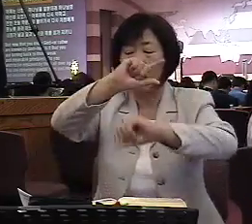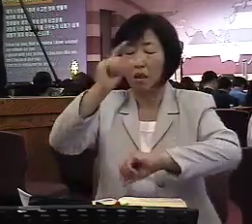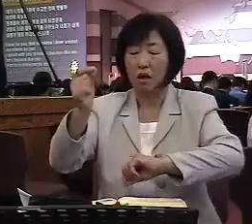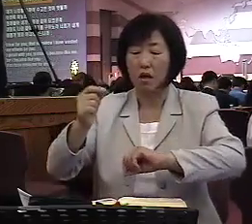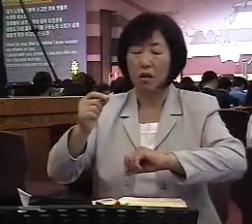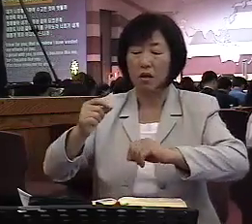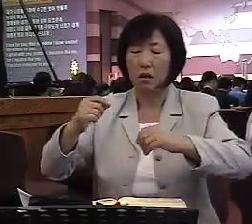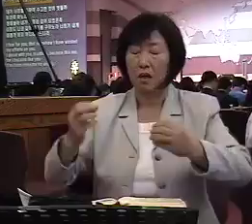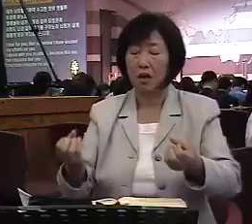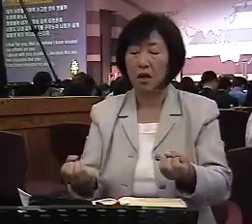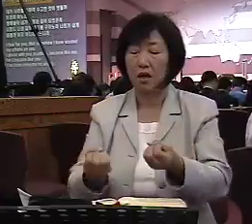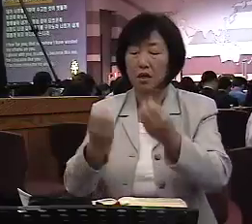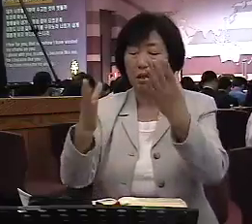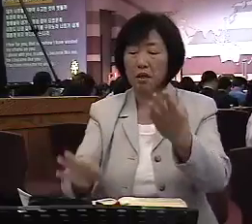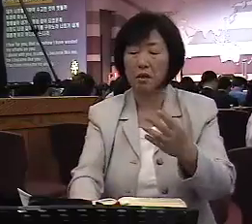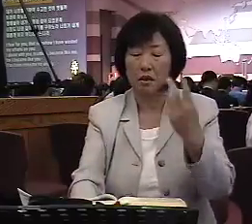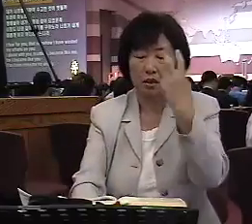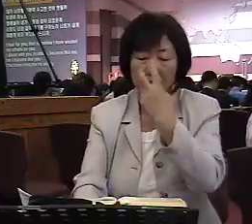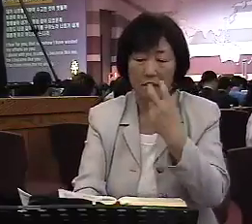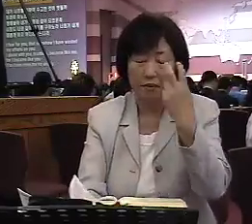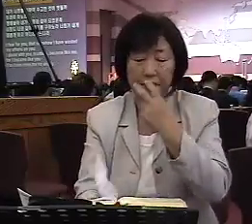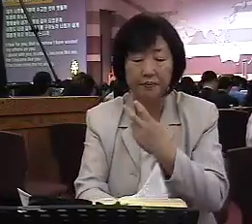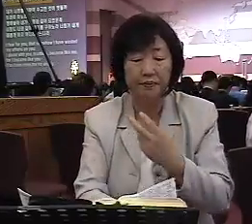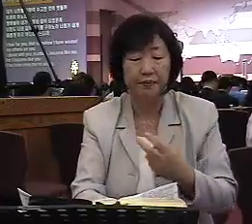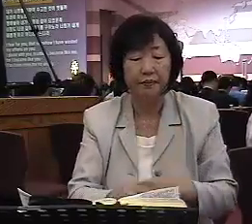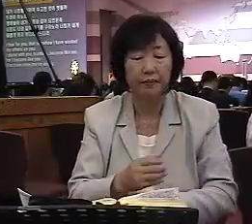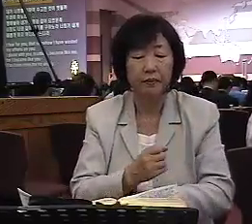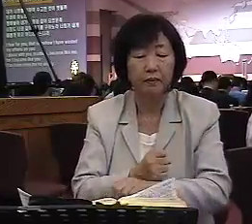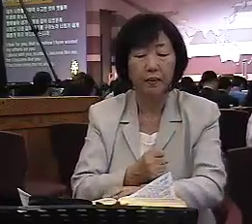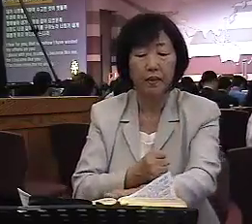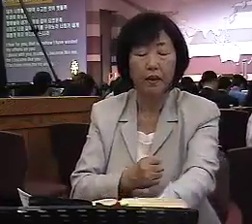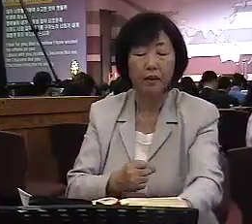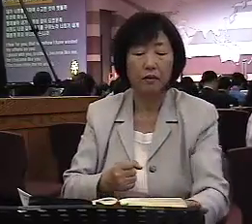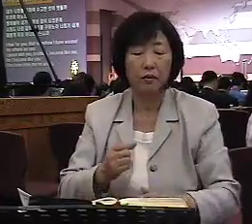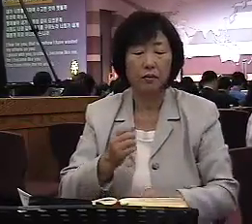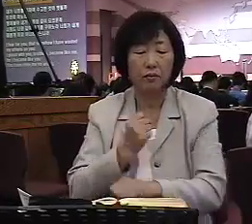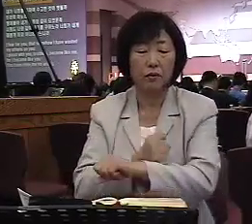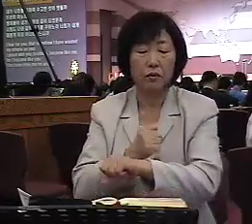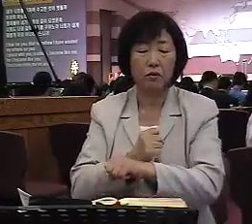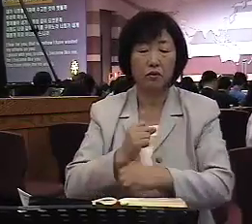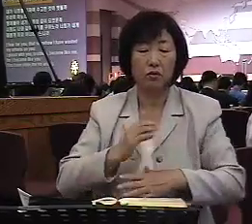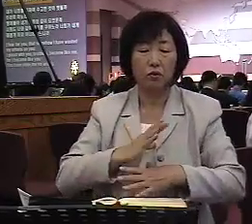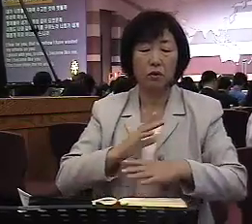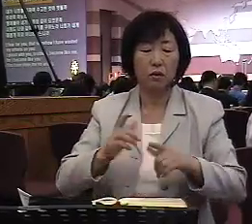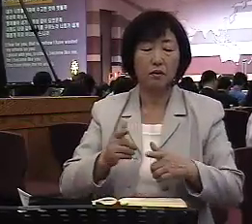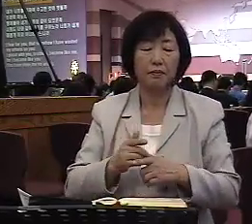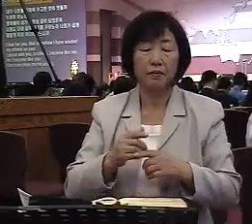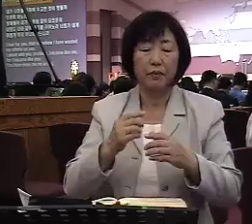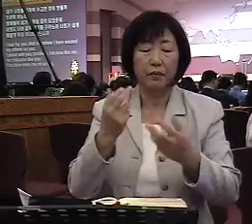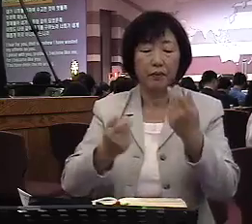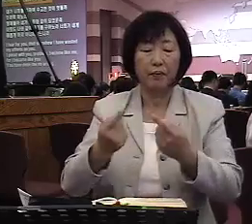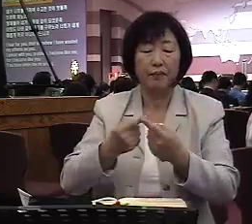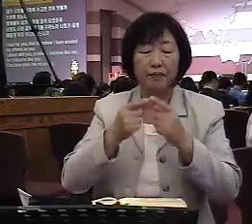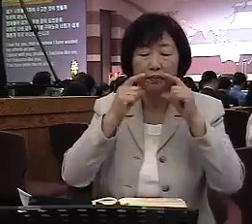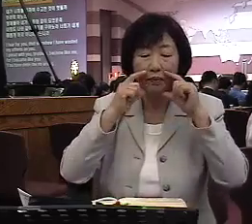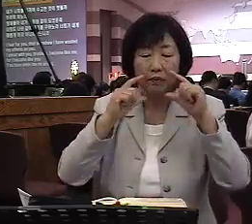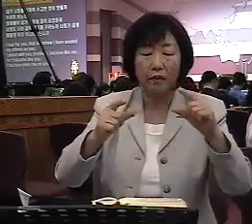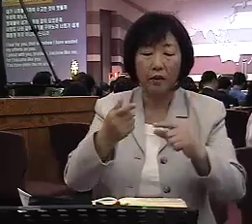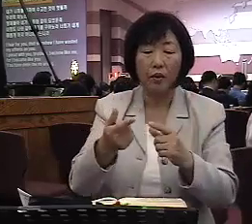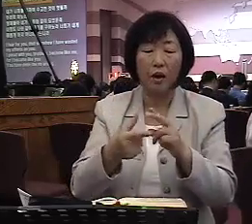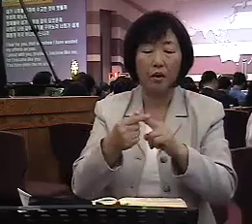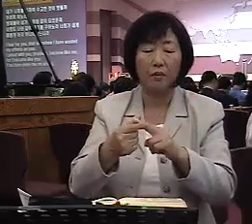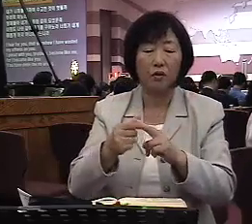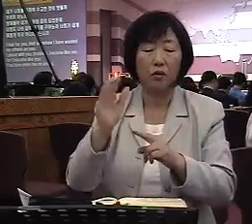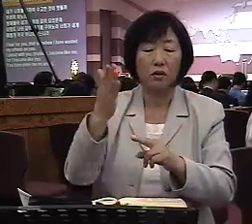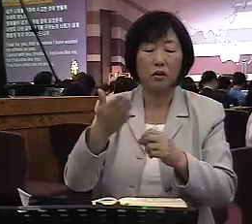삼가 지키니 내가 너희를 위하여 수고한 것이 헛될까 두려워하노라. 형제들아, 내가 너희와 같이